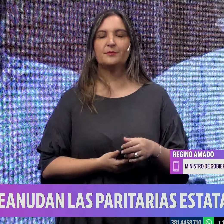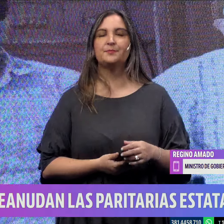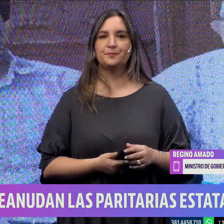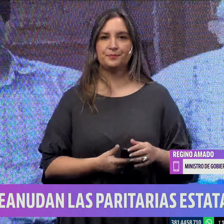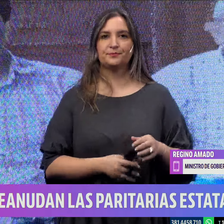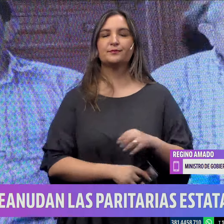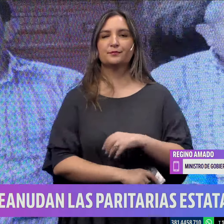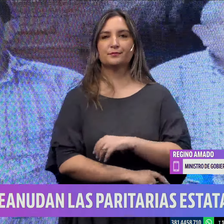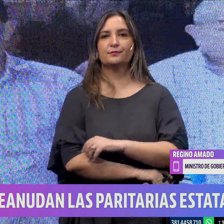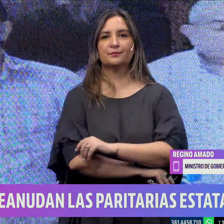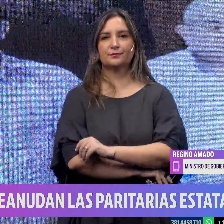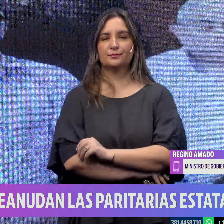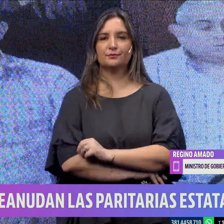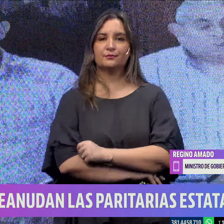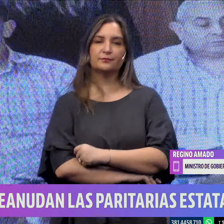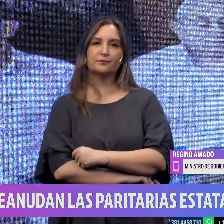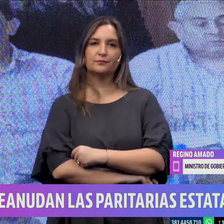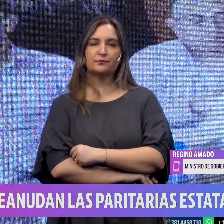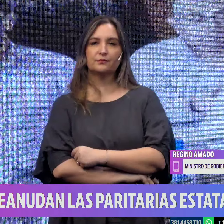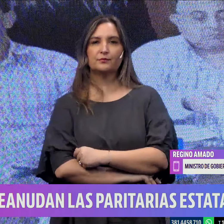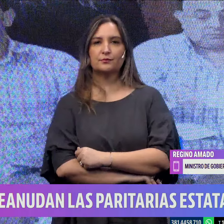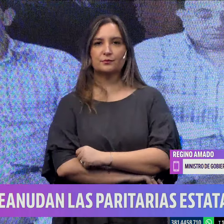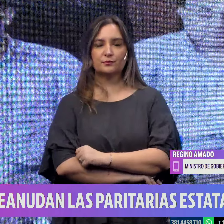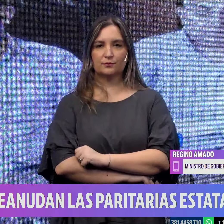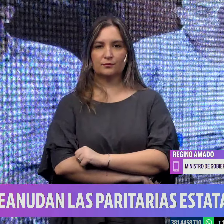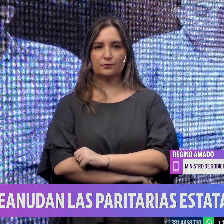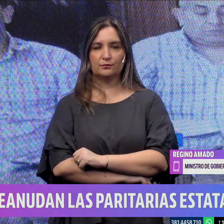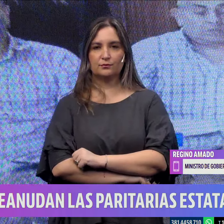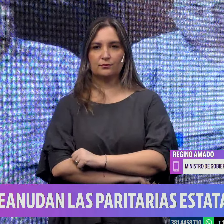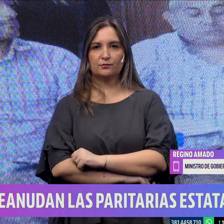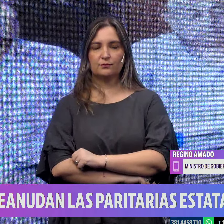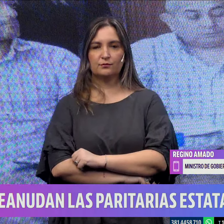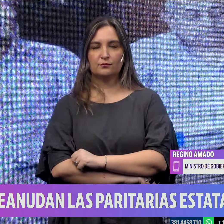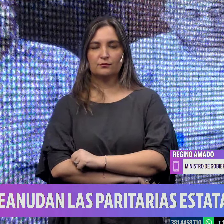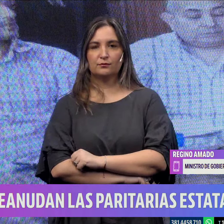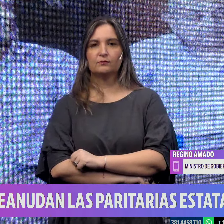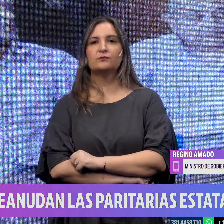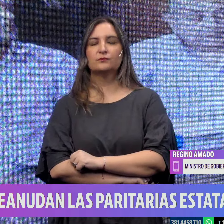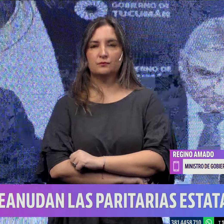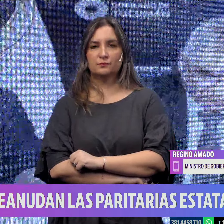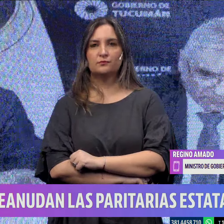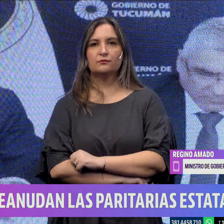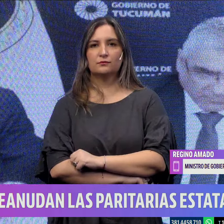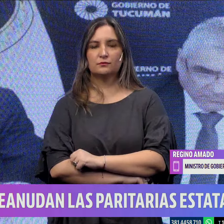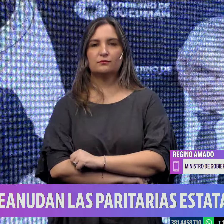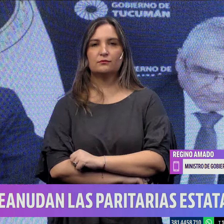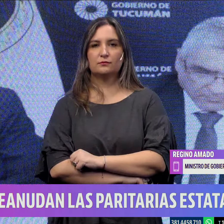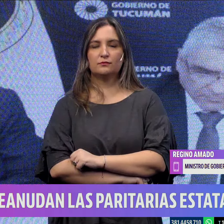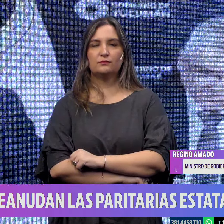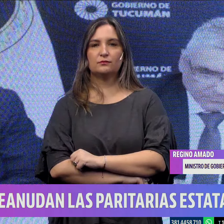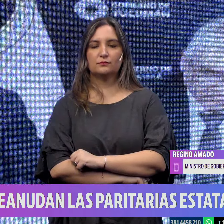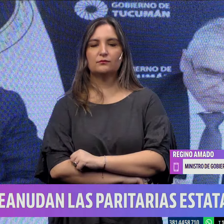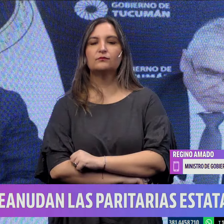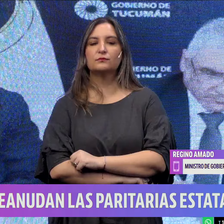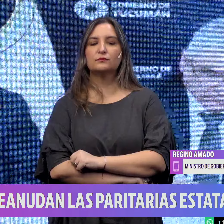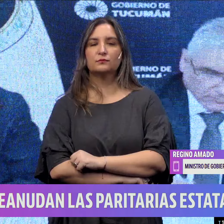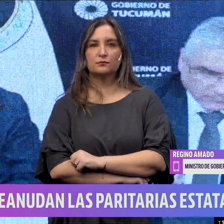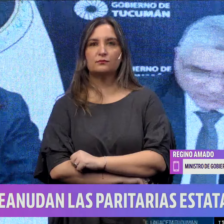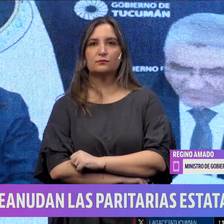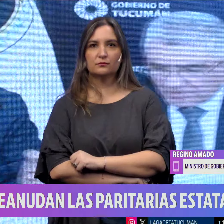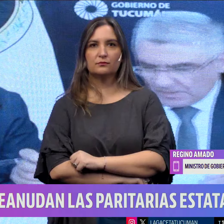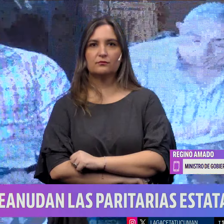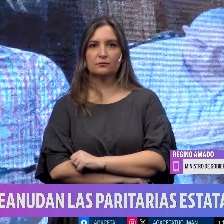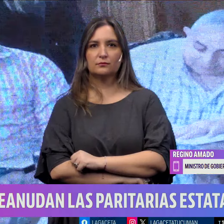de conversaciones, donde ya vamos a dar algunas precisiones sobre lo que se puede otorgar desde el gobierno